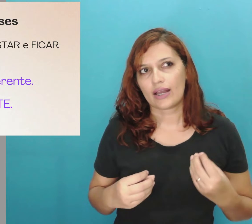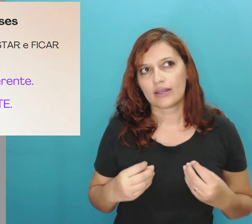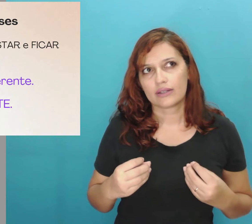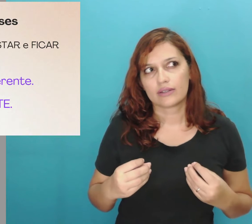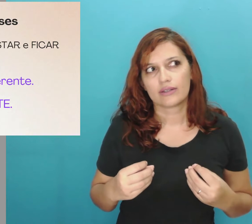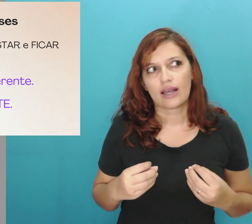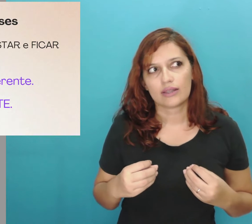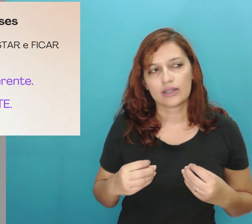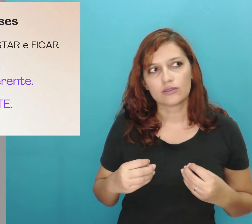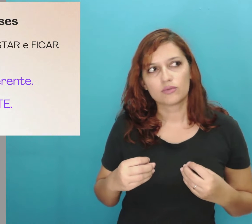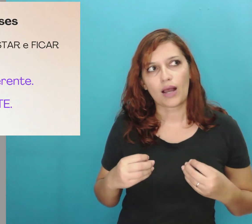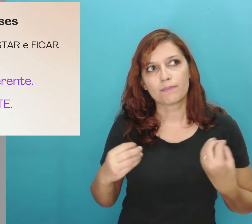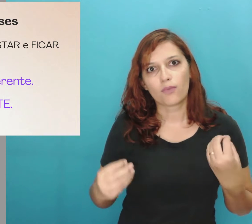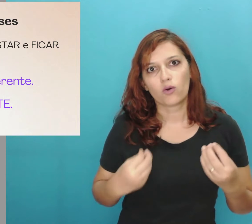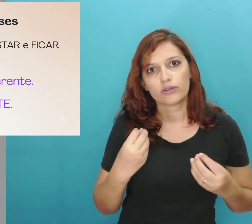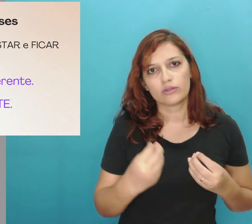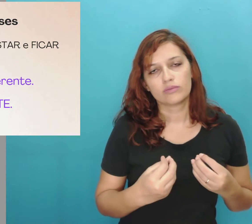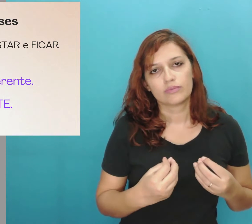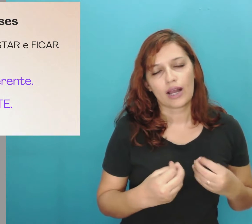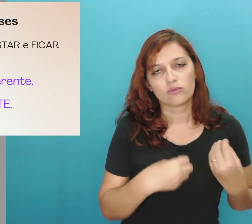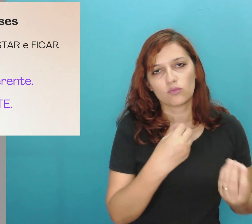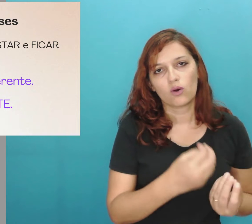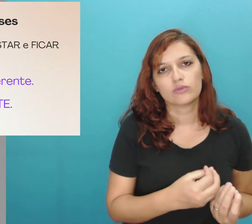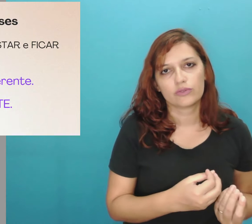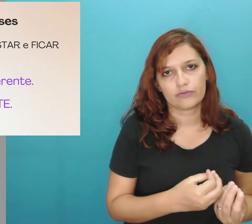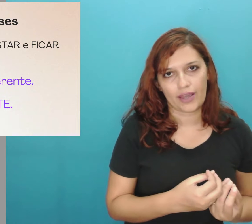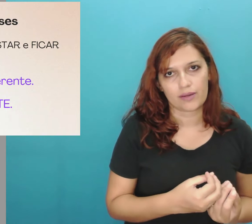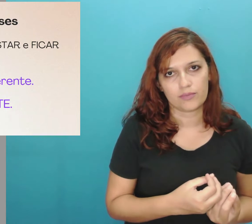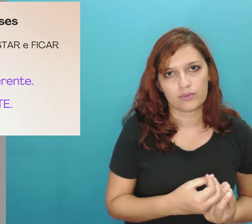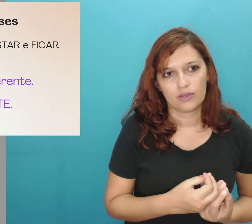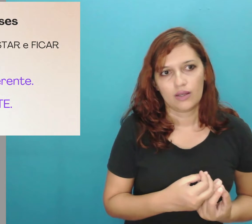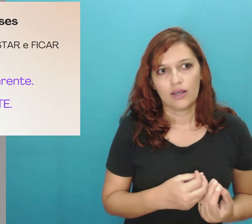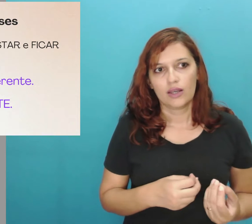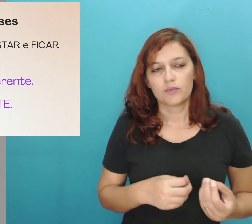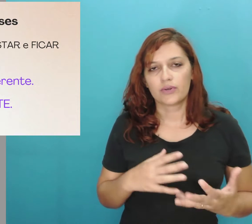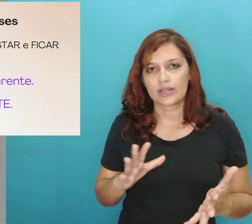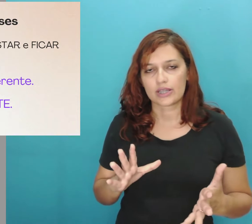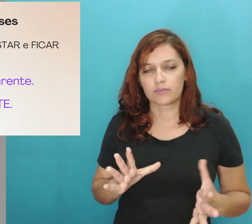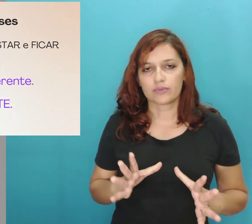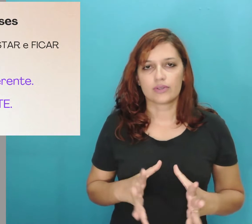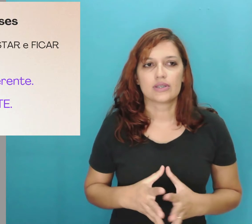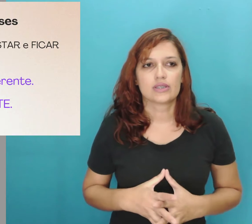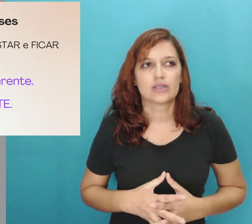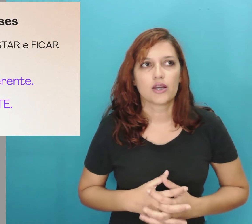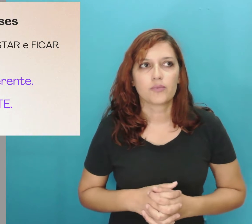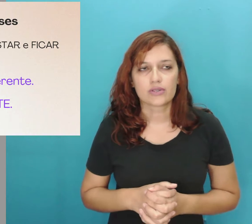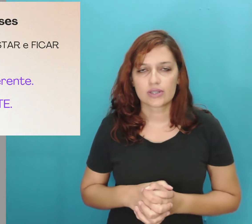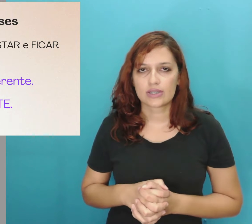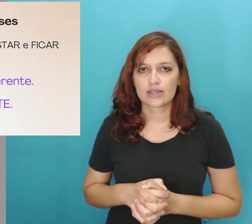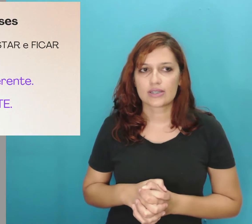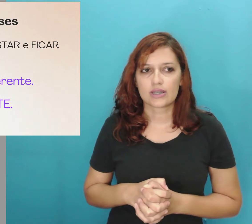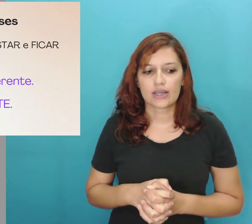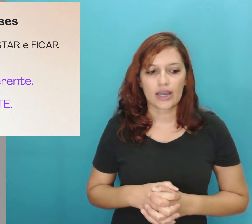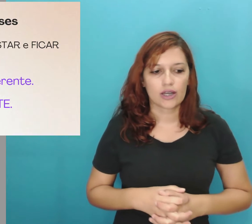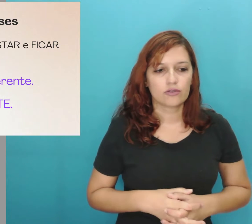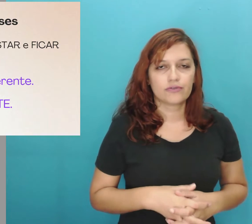está dando um apoio a um outro verbo. Por exemplo, eu posso dizer assim, eu